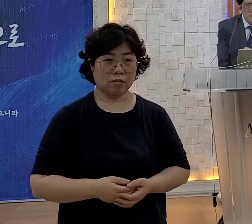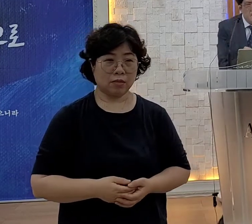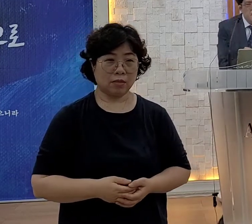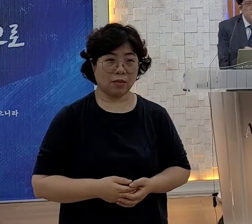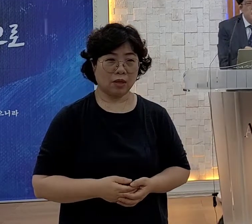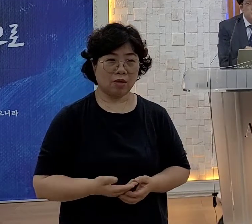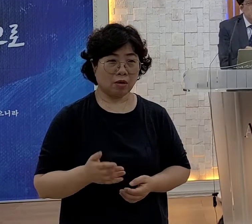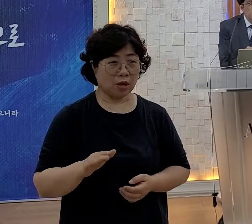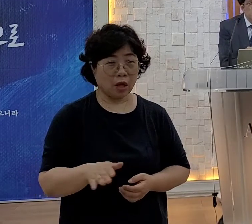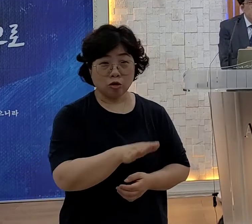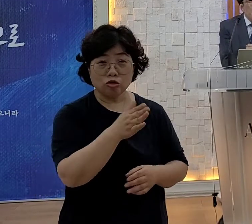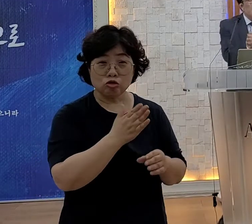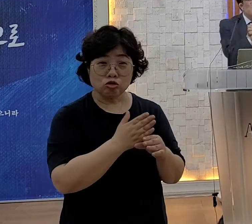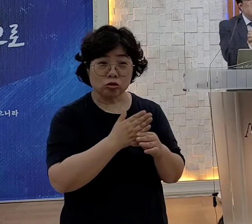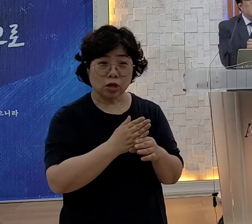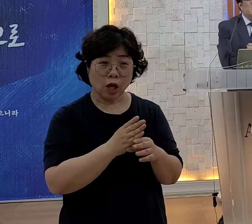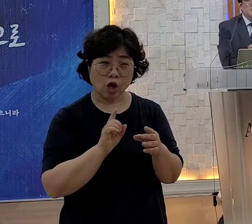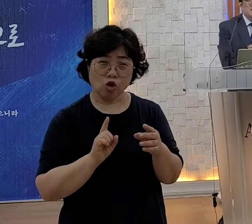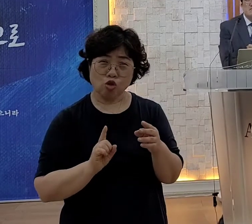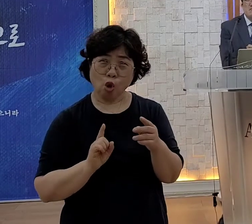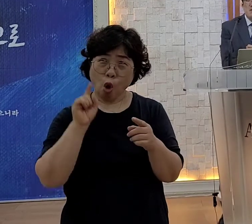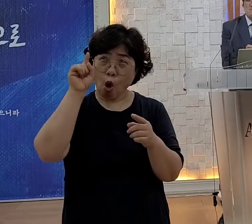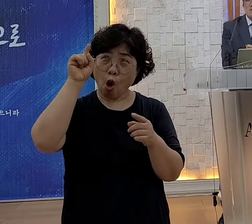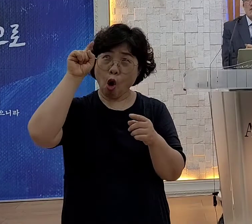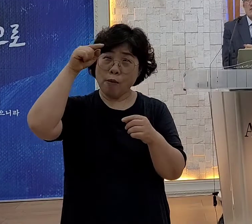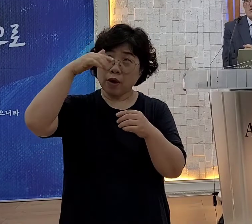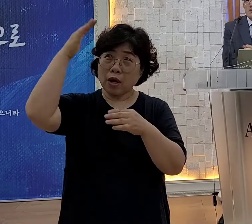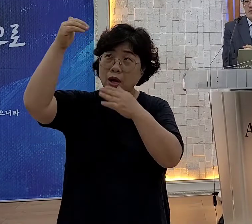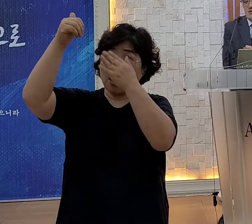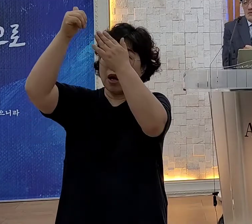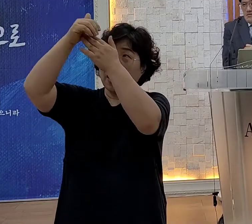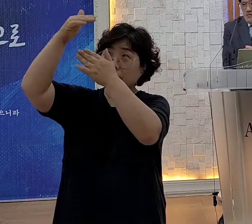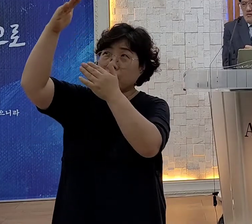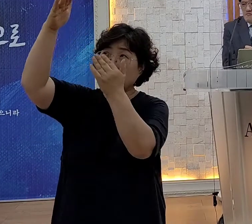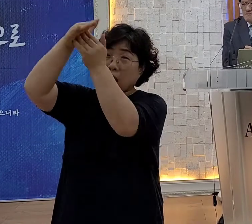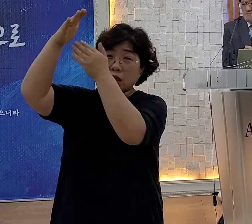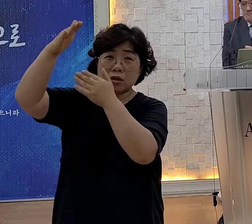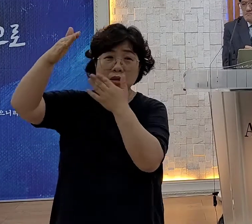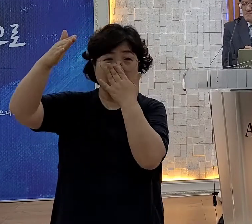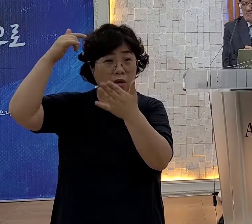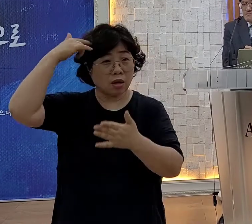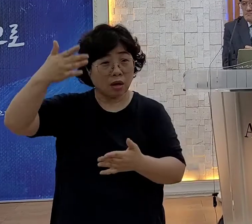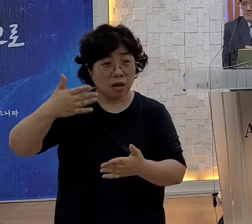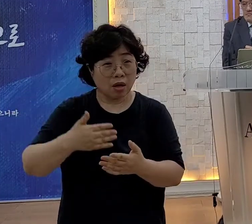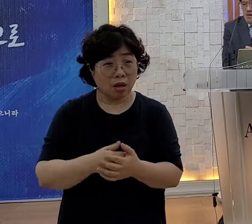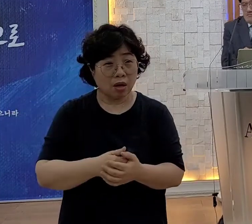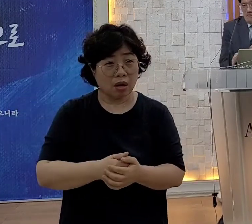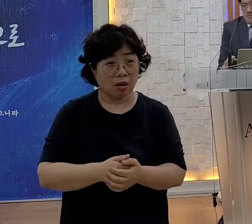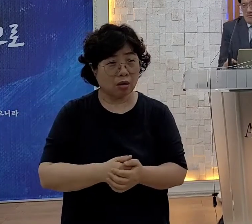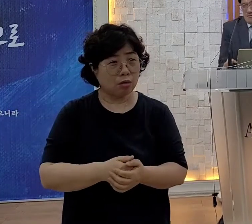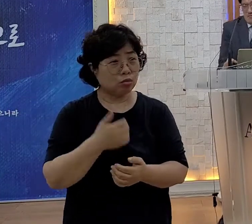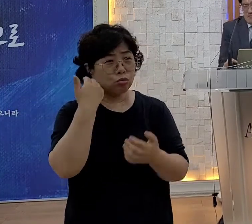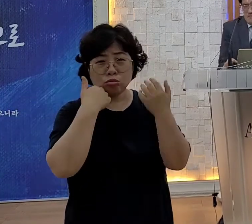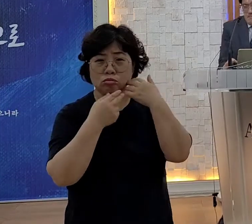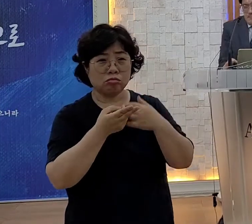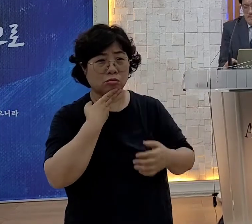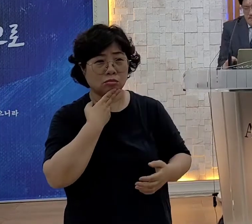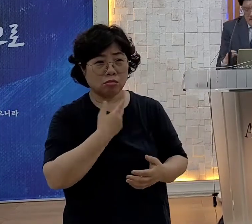높이뛰기를 해가지고 그 하나님이 계신 그곳에 도달할 사람이 있을까요? 아무도